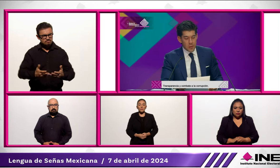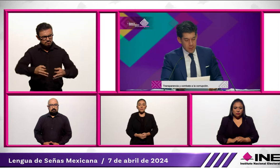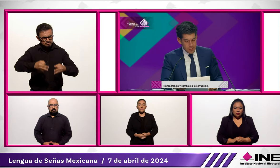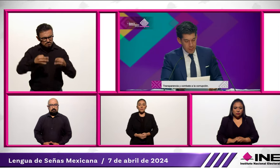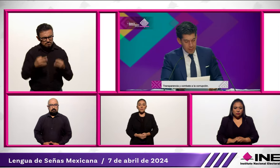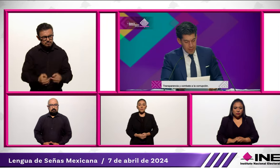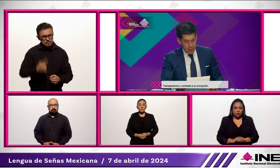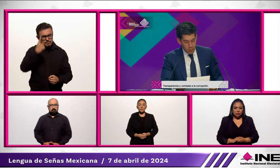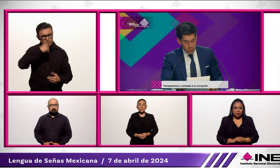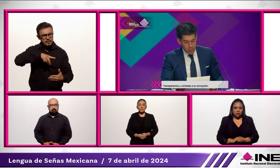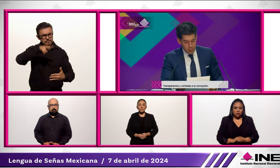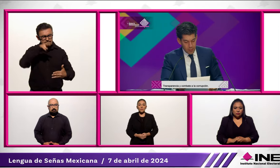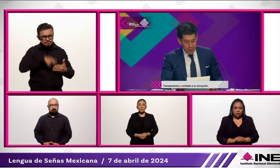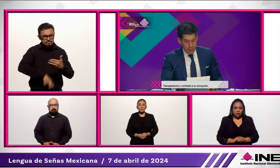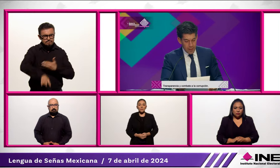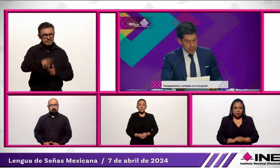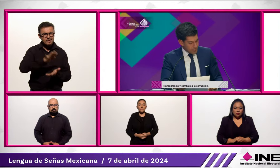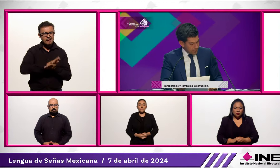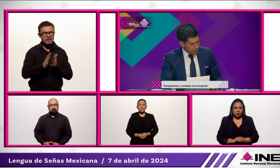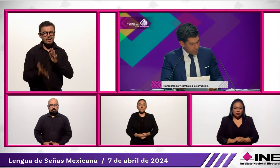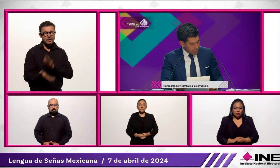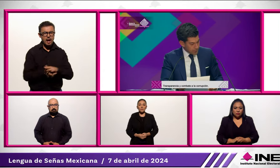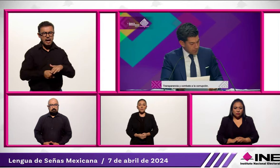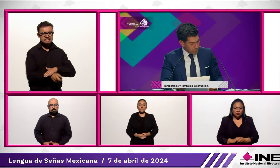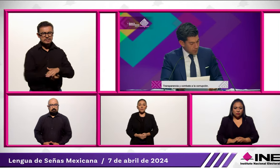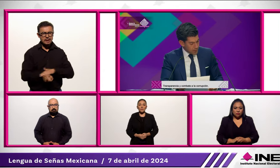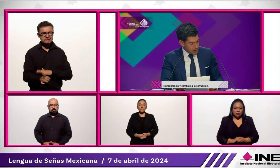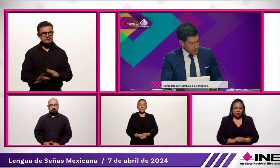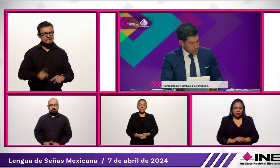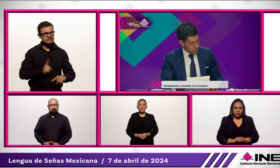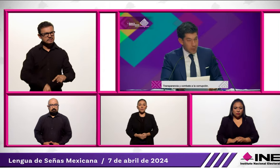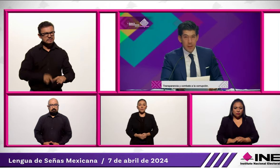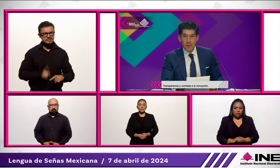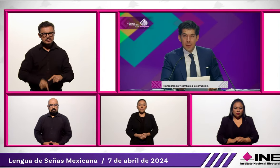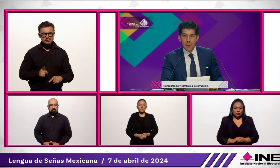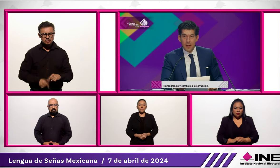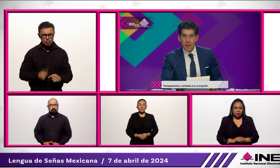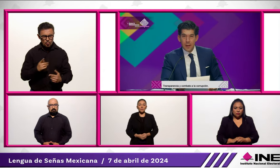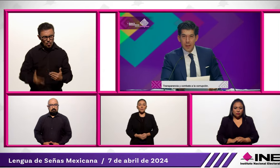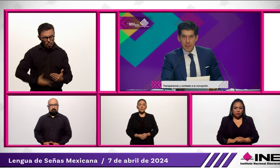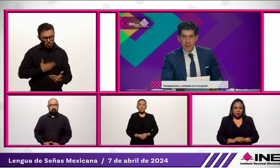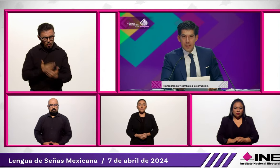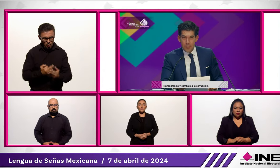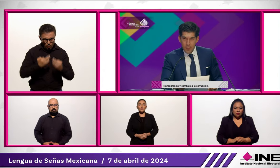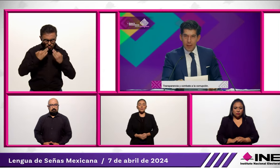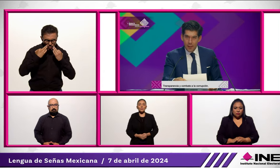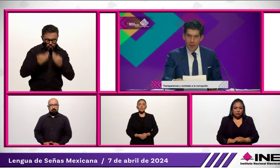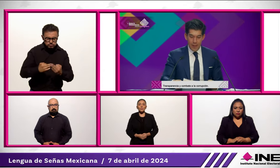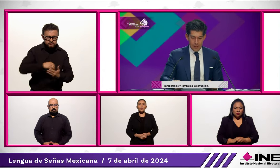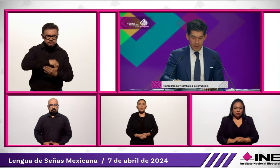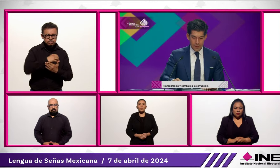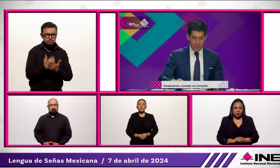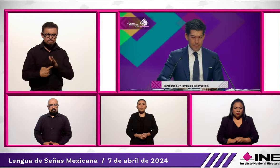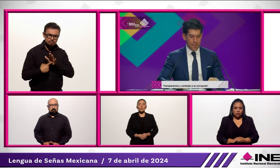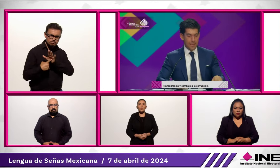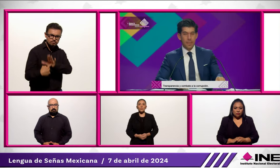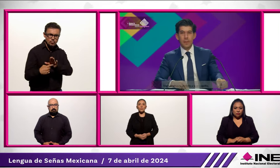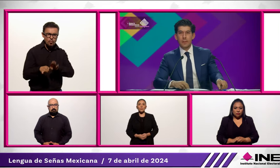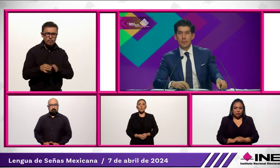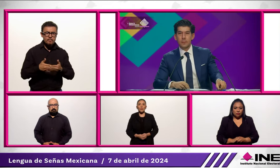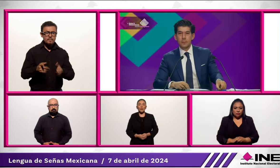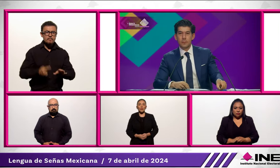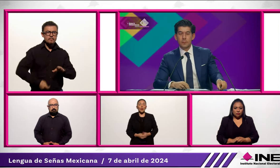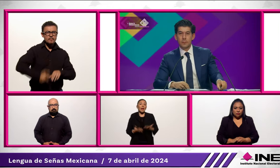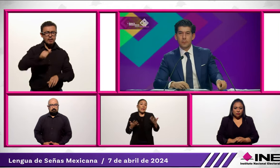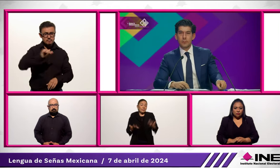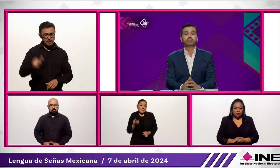los moches y la corrupción que de ahí se deriva? Candidato Maínez, usted abre esta ronda. Adelante.